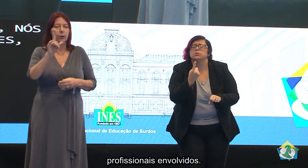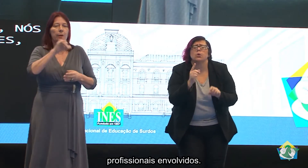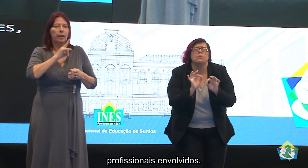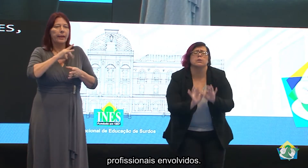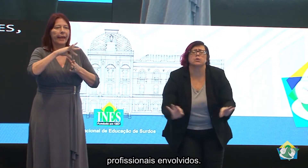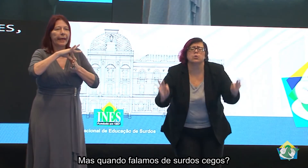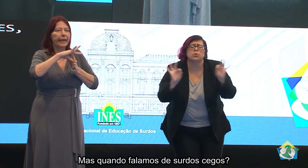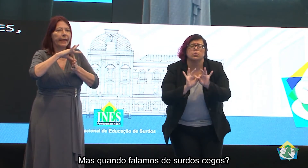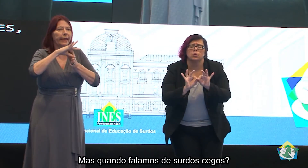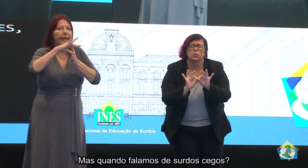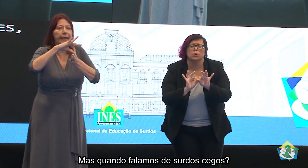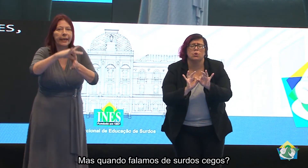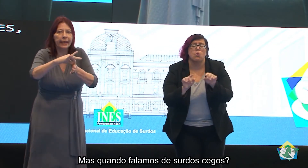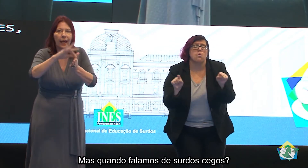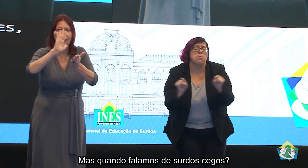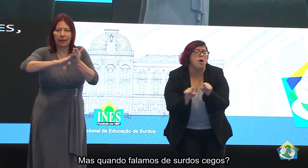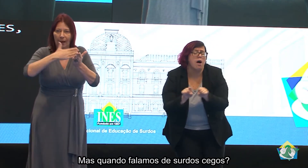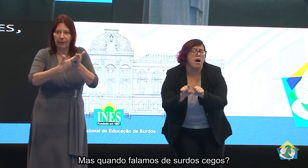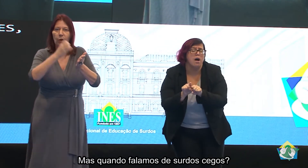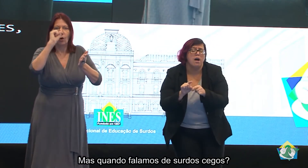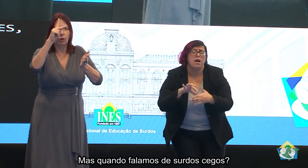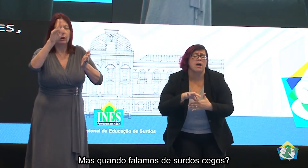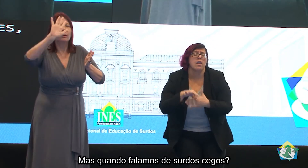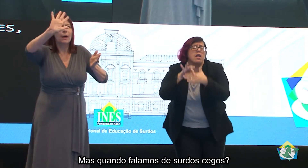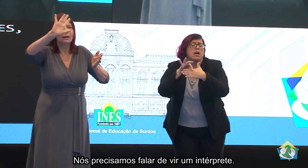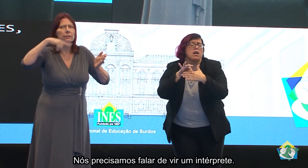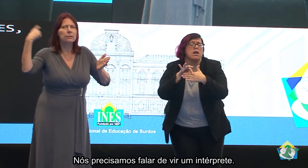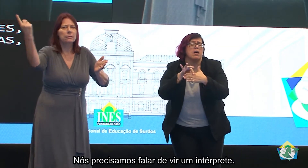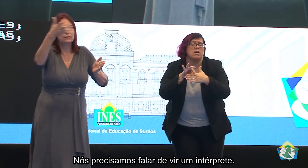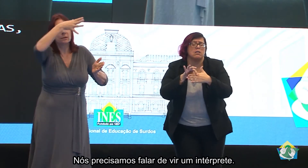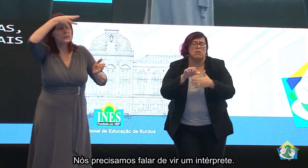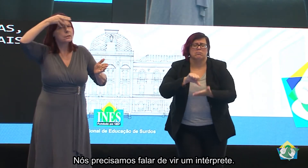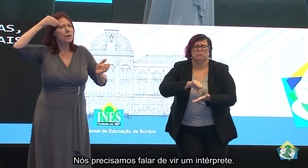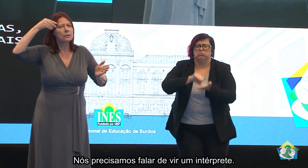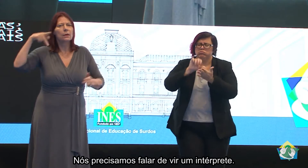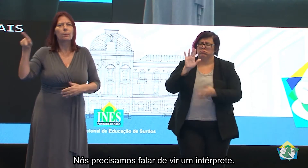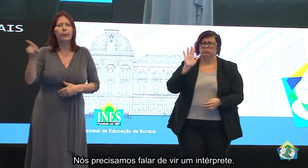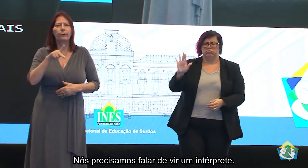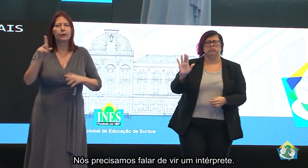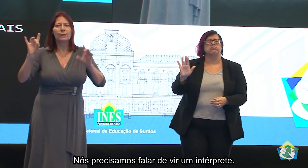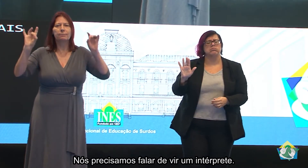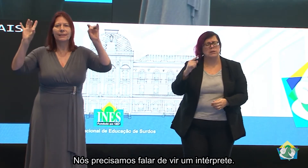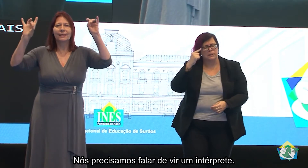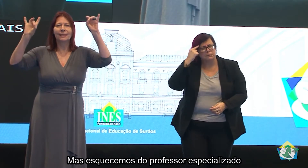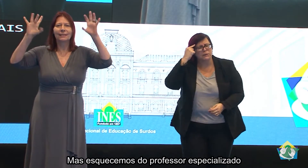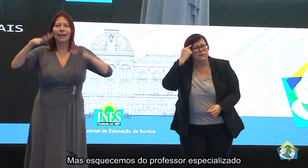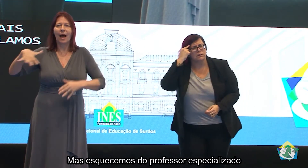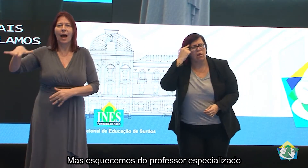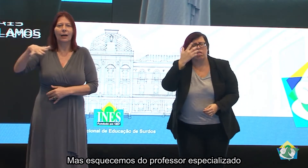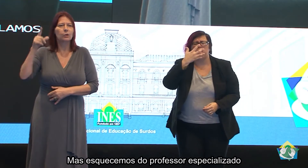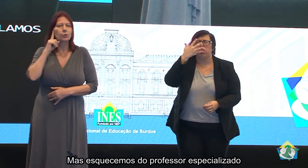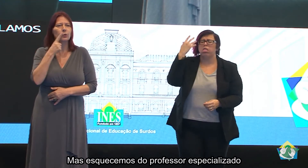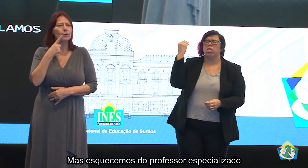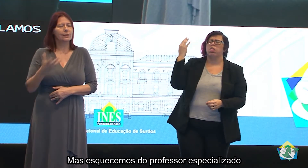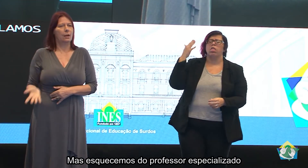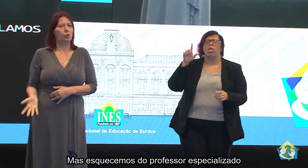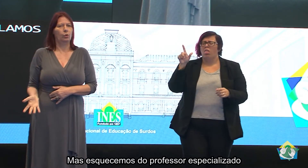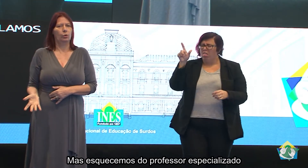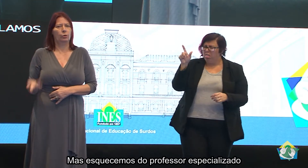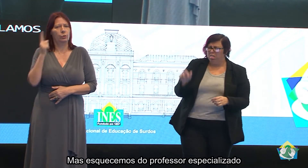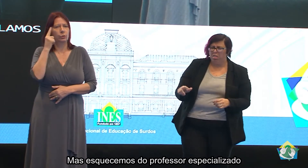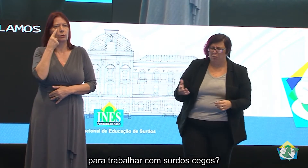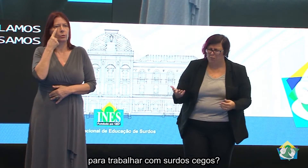envolvidos. Mas quando falamos de surdos cegos, nós precisamos falar de guia e intérprete. Mas a gente esquece do